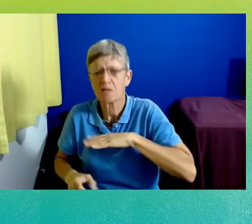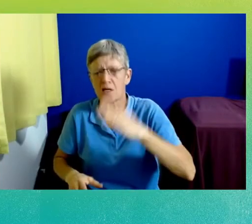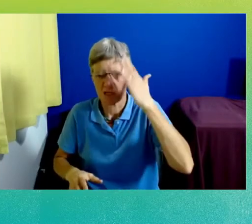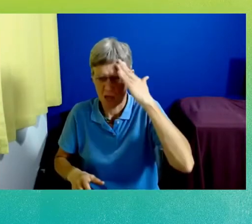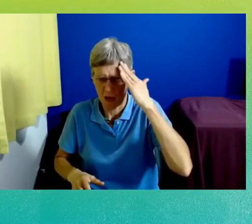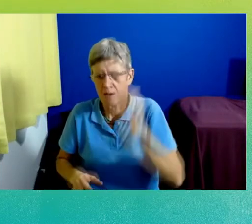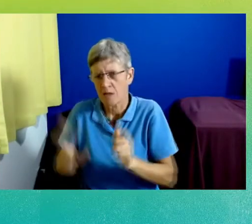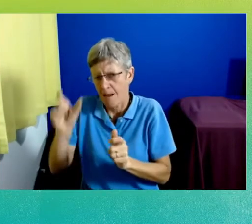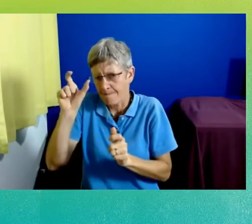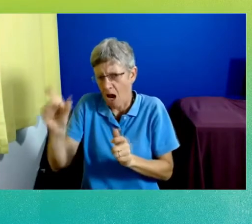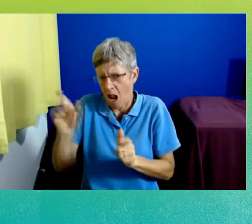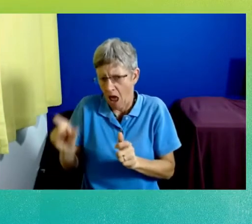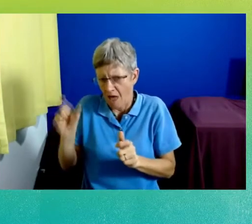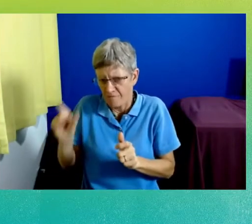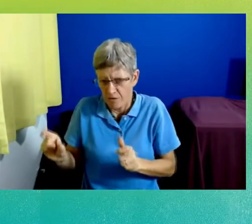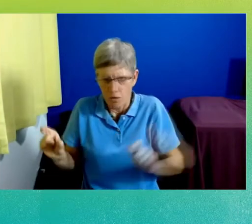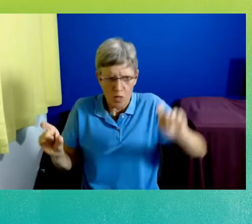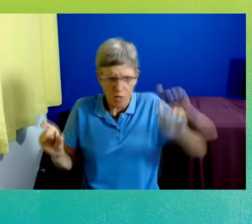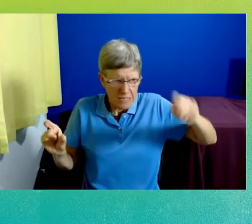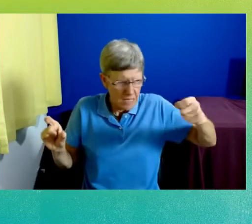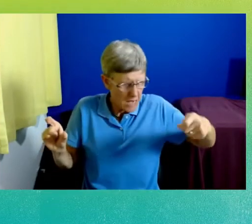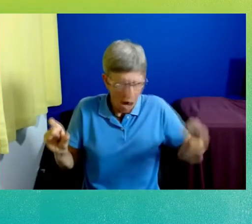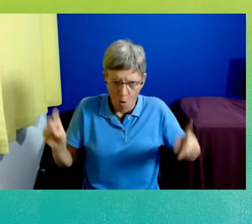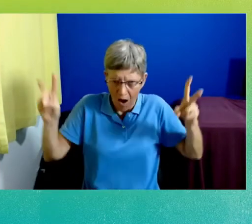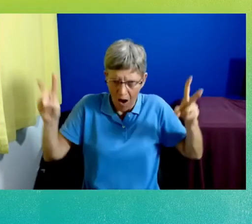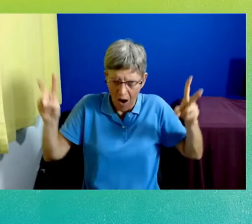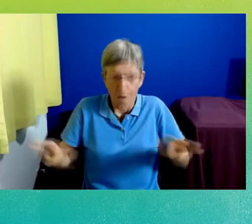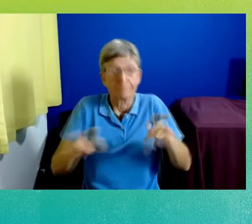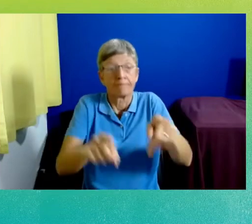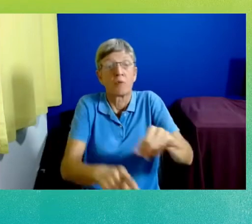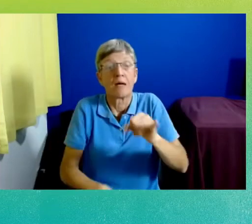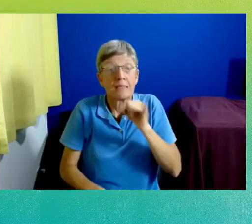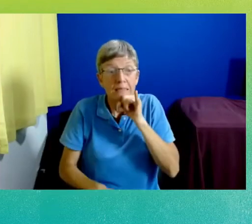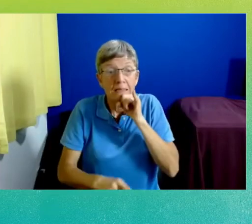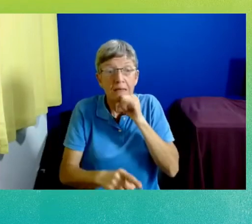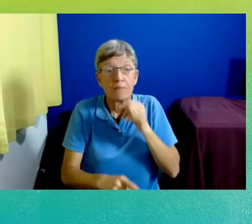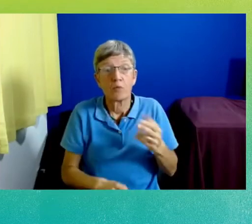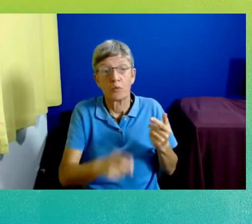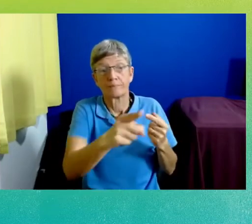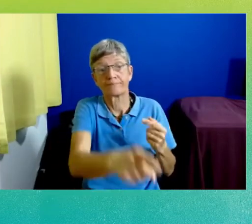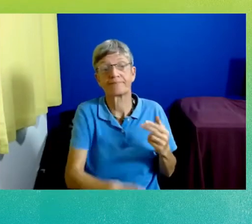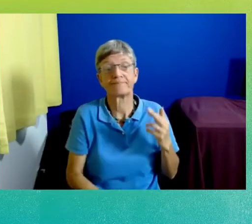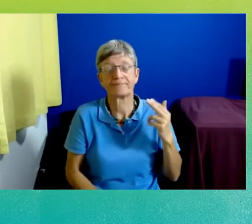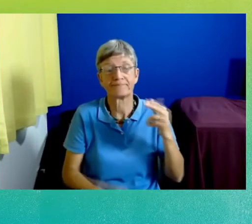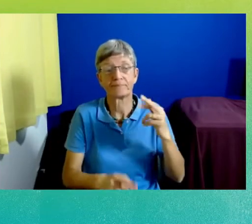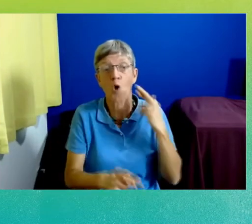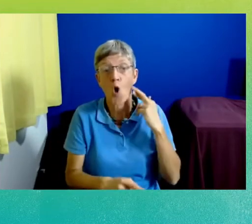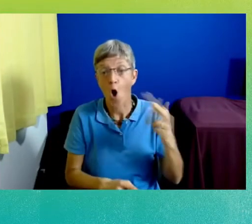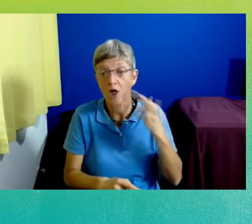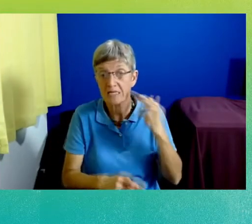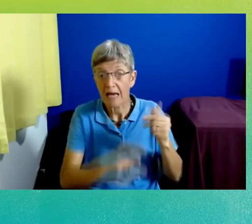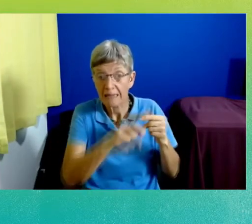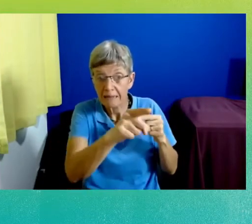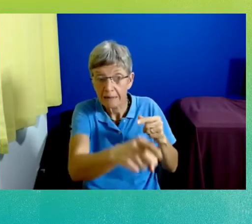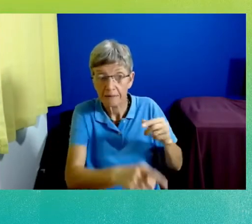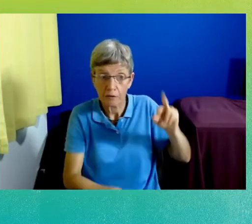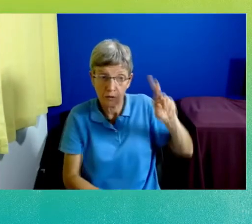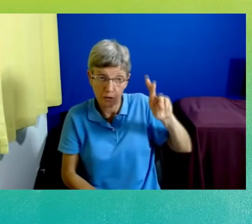vezes a pessoa vai contar. E ela vai usar palavras e sinais igual. Por exemplo,